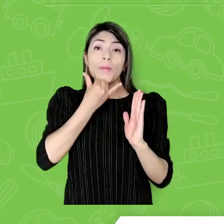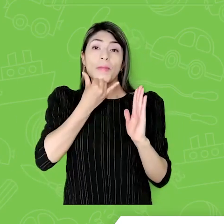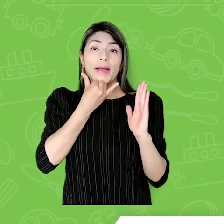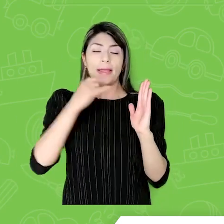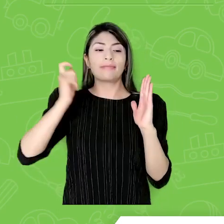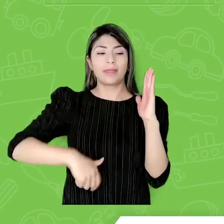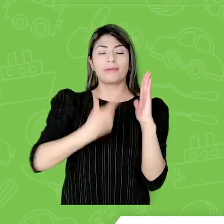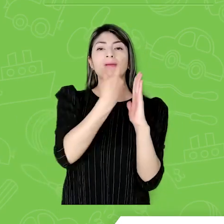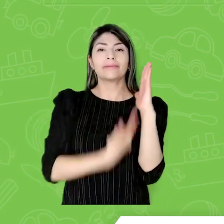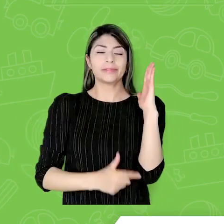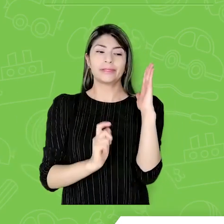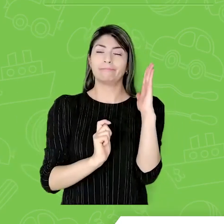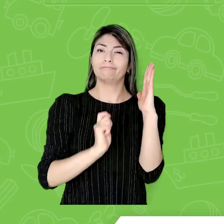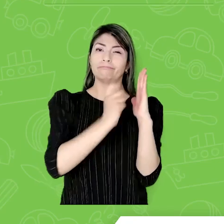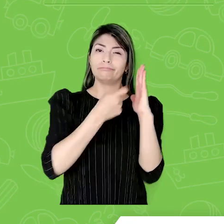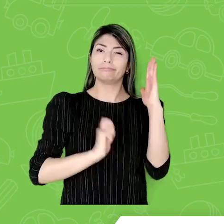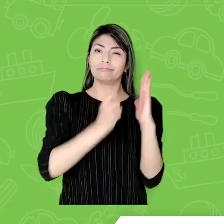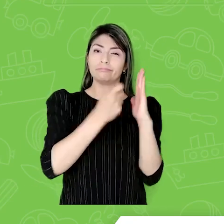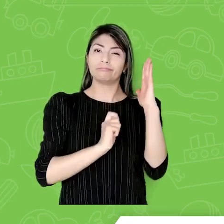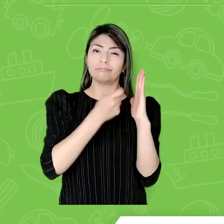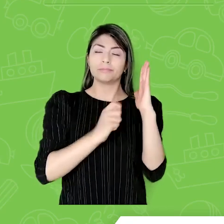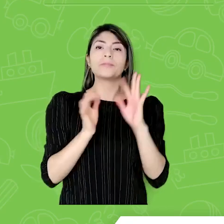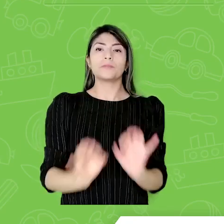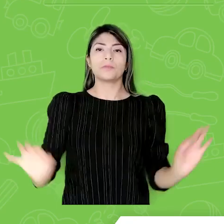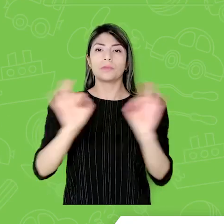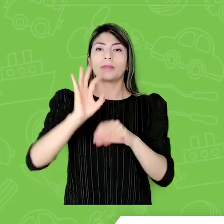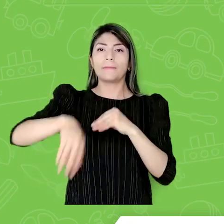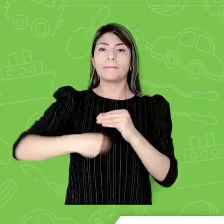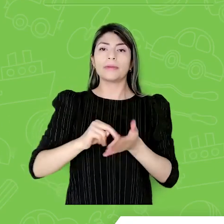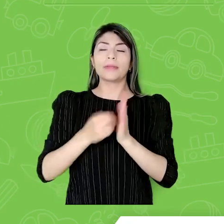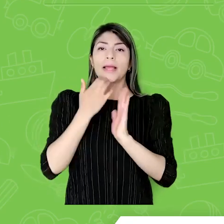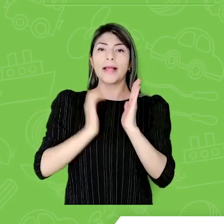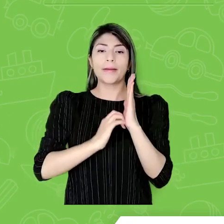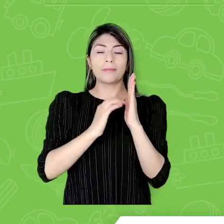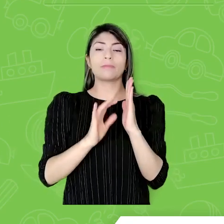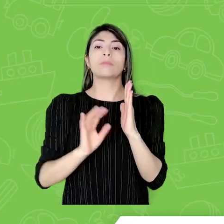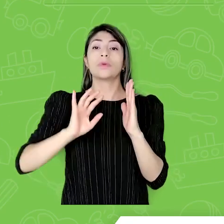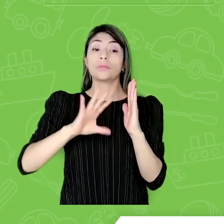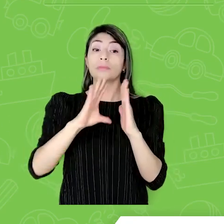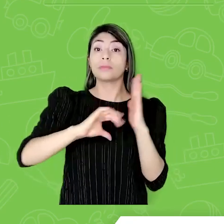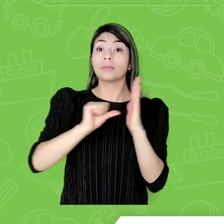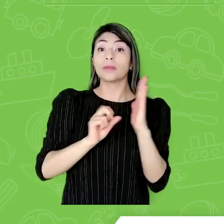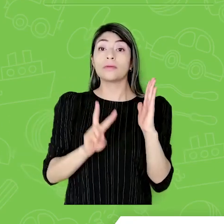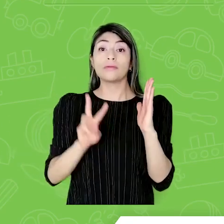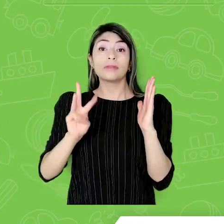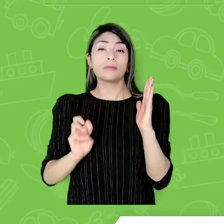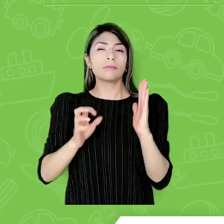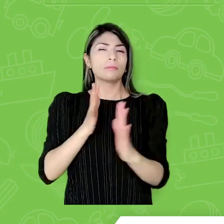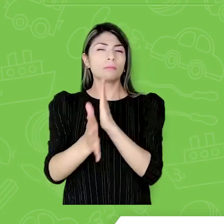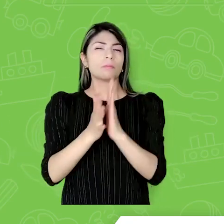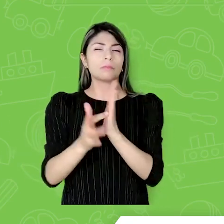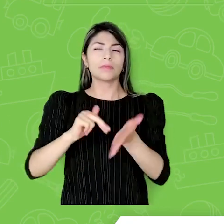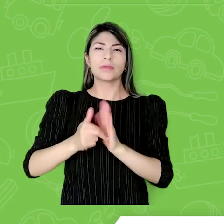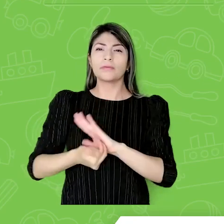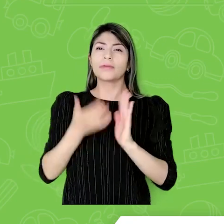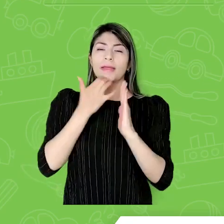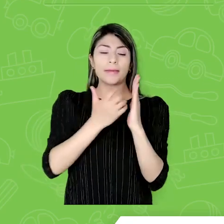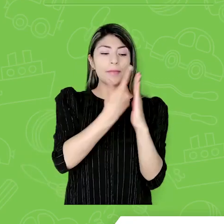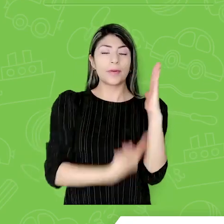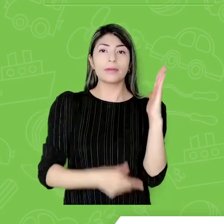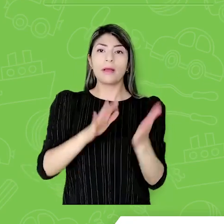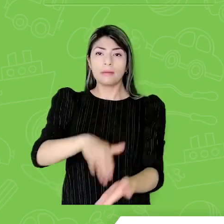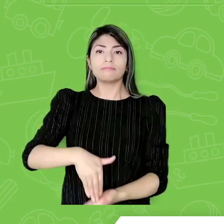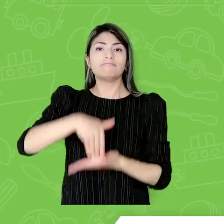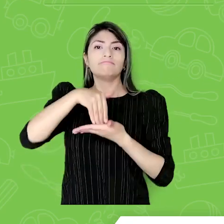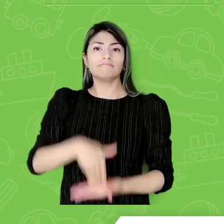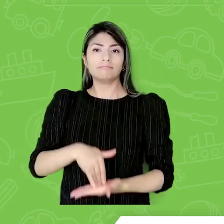se compruebe que hubo error. Artículo 28. Firmeza de la posición en una lista de elegibles. La